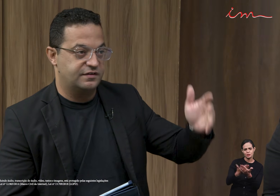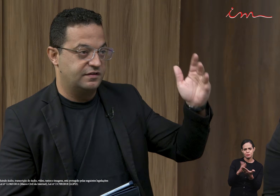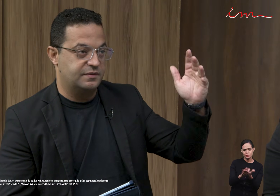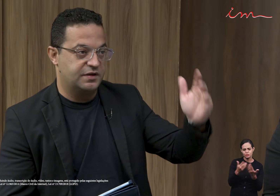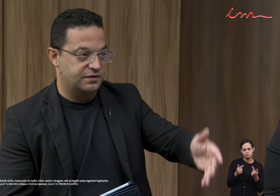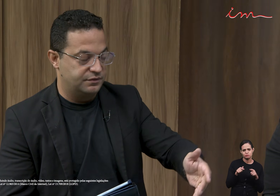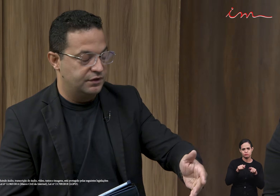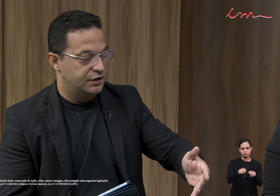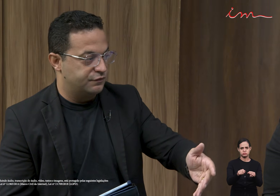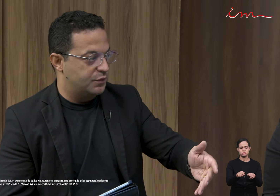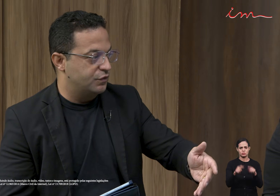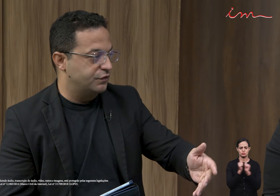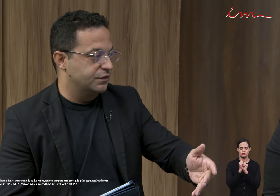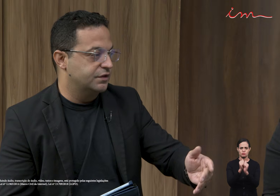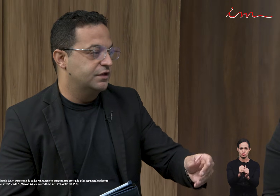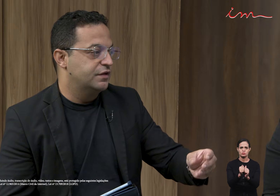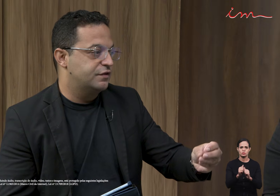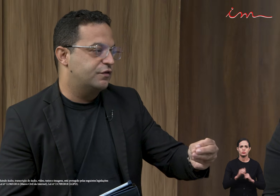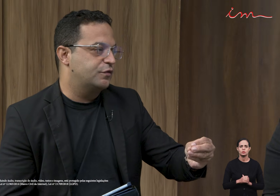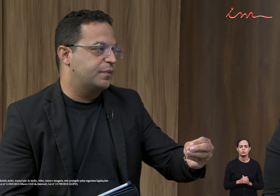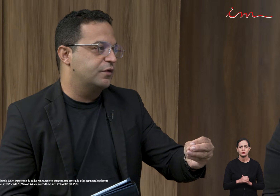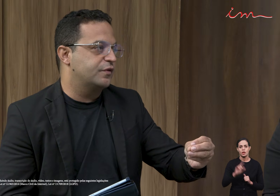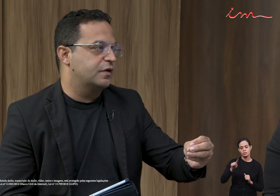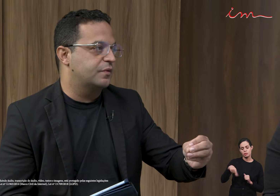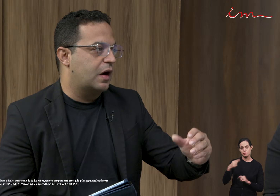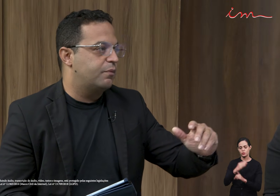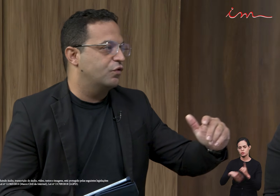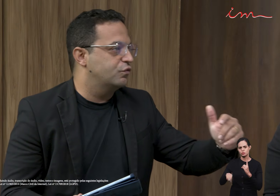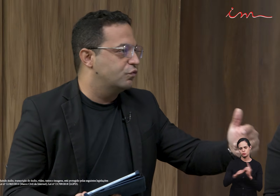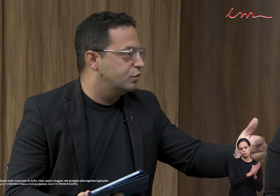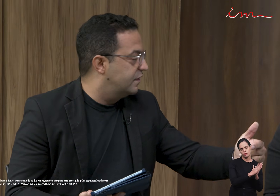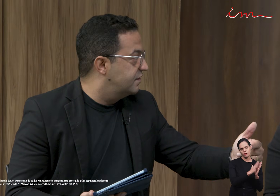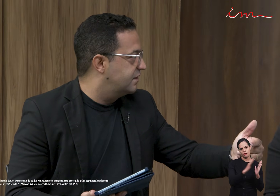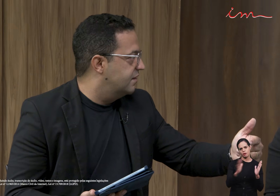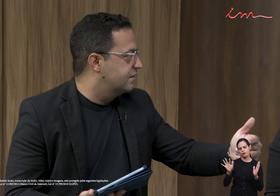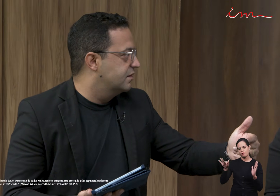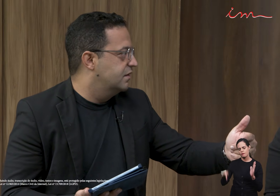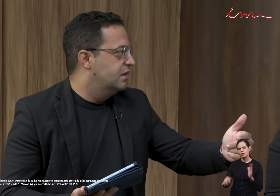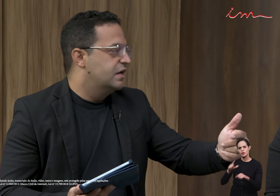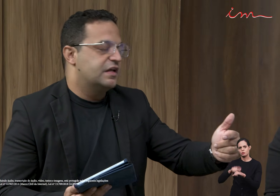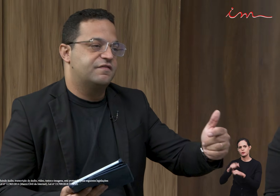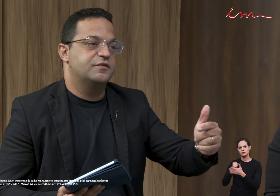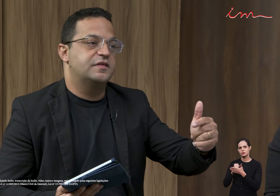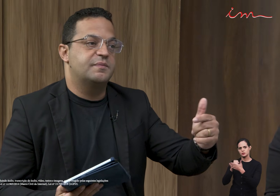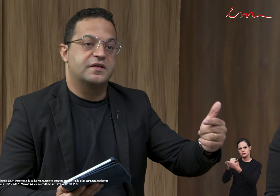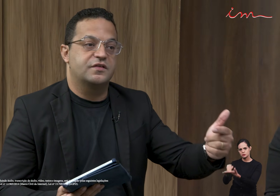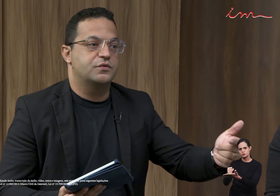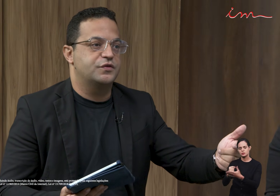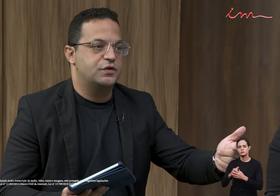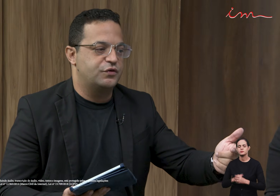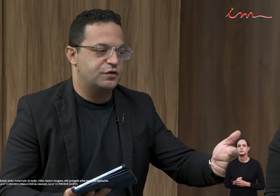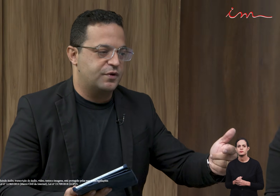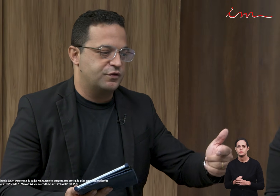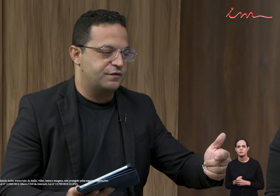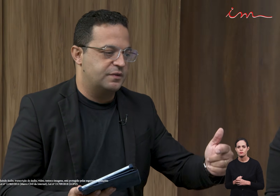sendo cantado e a gente está interpretando de forma contínua. Se fosse um período, por exemplo, após o culto, uma assistência, e faz uma interpretação consecutiva, o pastor fala bem